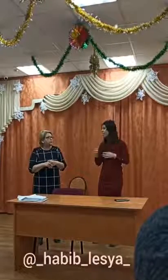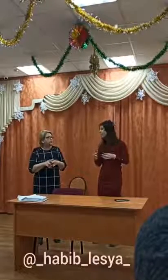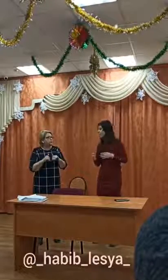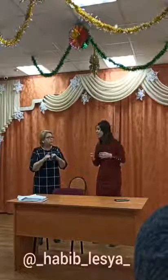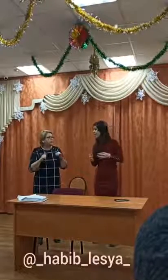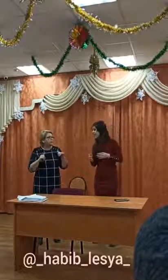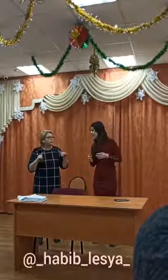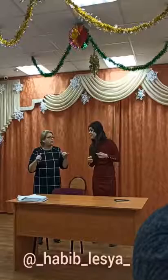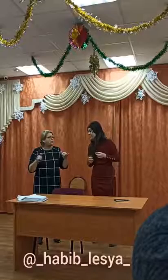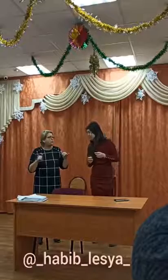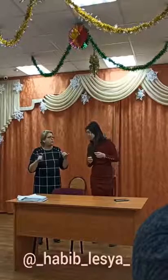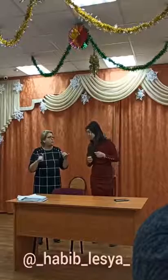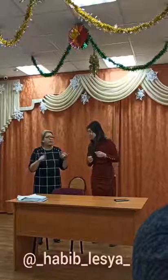По реферальной системе.